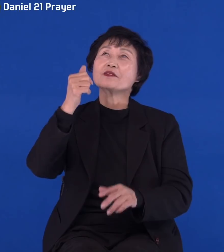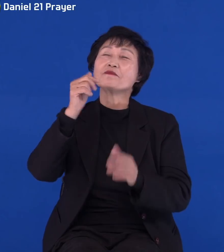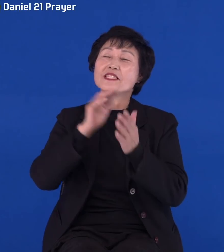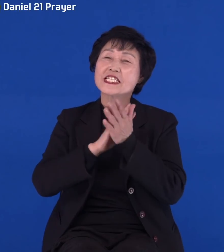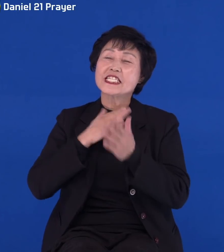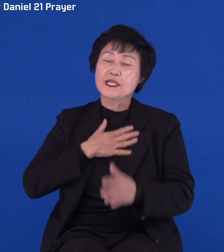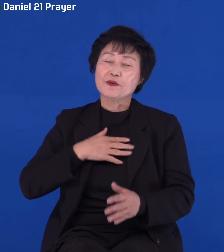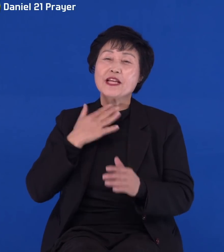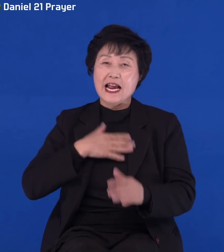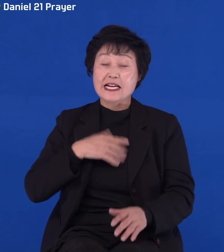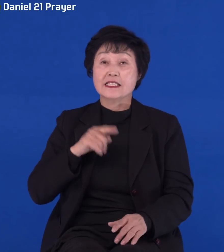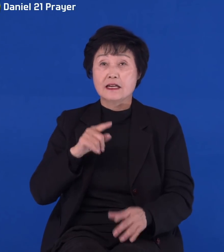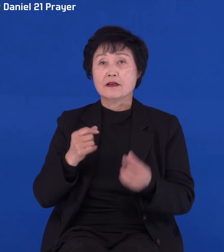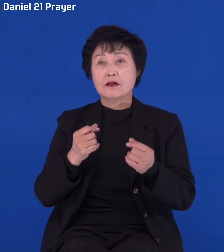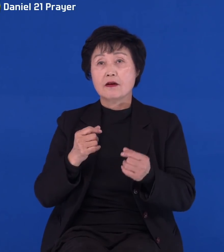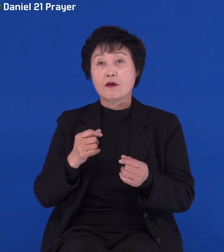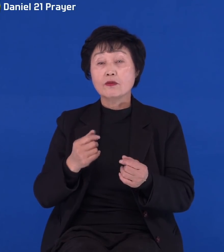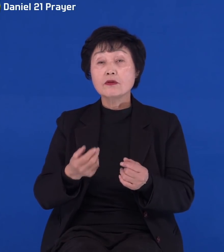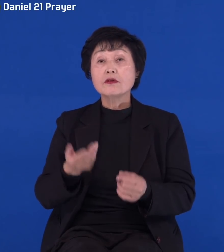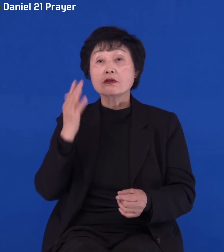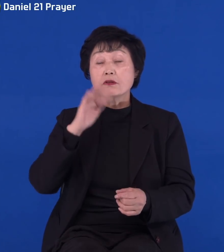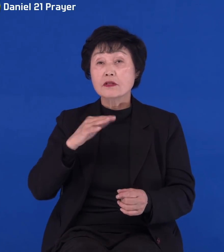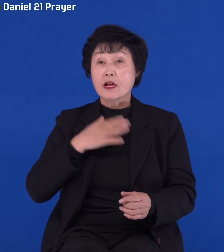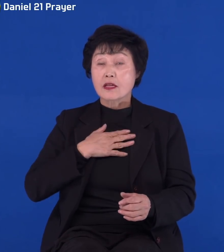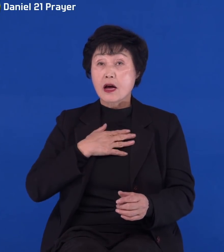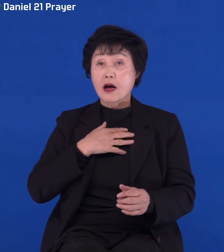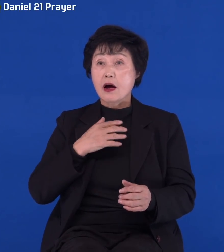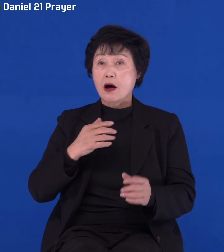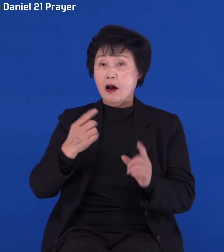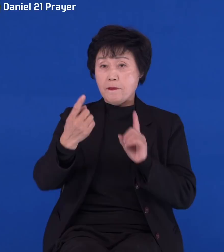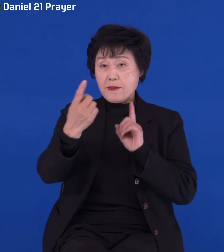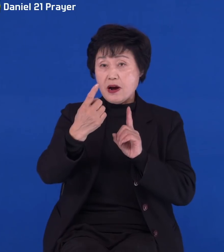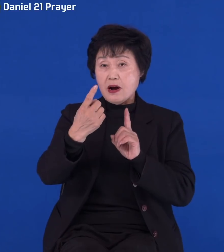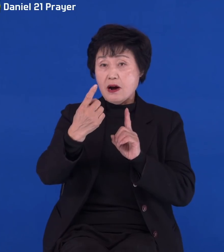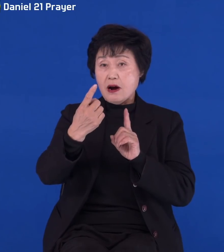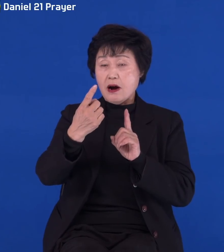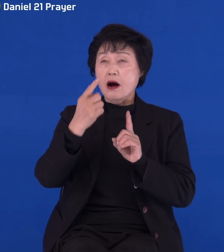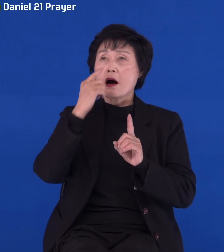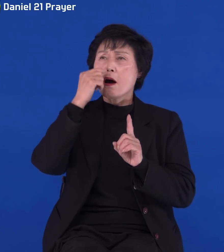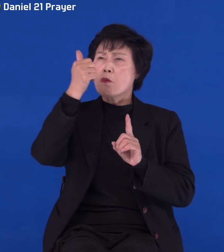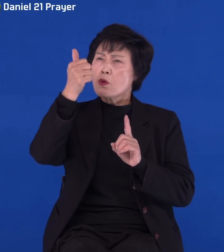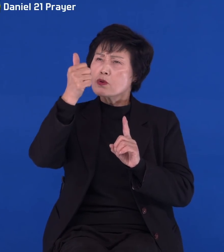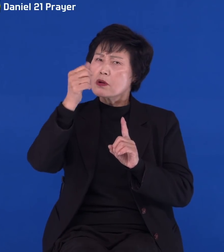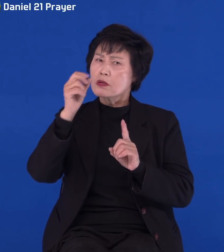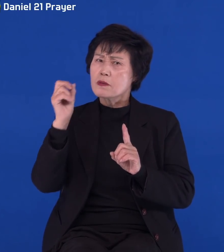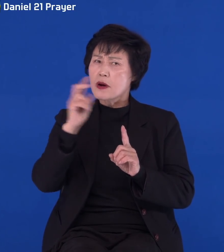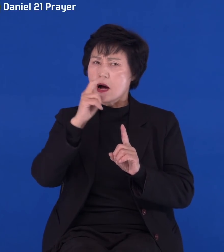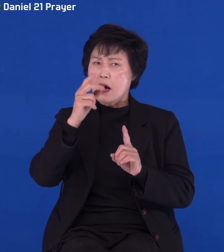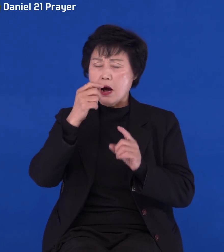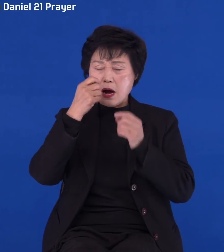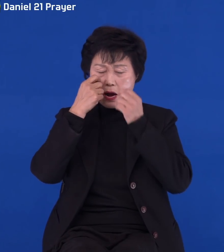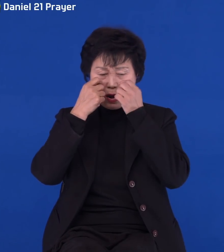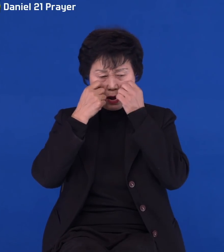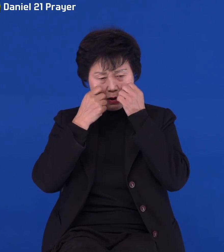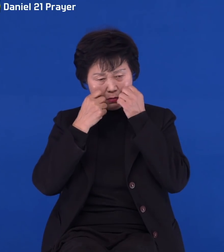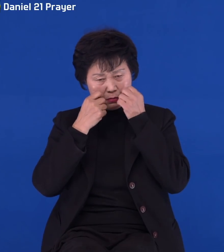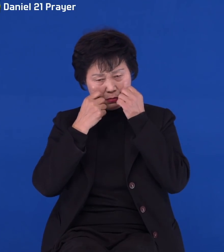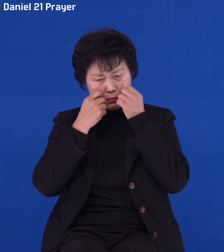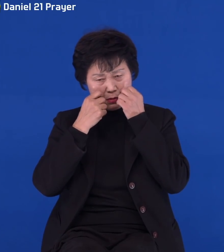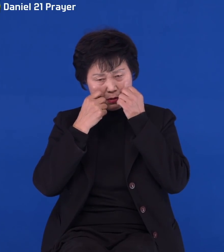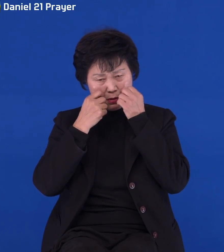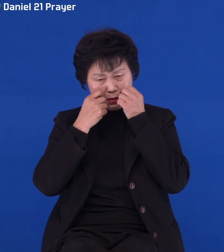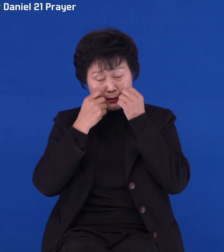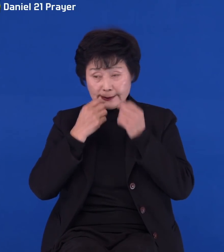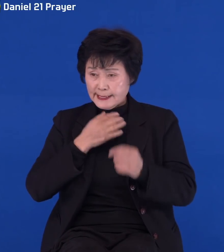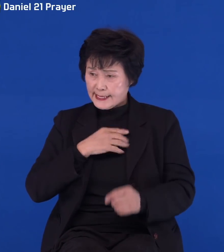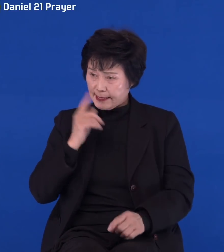이 목사님이 저를 보더니 우시는 거예요. 내가 울어야 되는데 왜 우리 목사님이 우실까? 그리고 아유 기분 나쁘다, 그냥 일어서서 가버리자라고